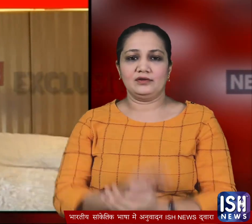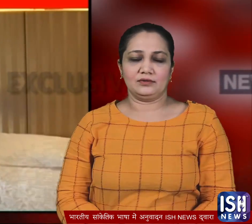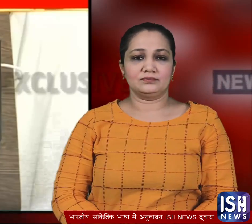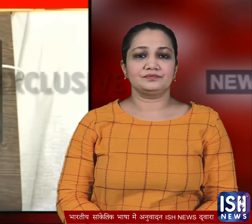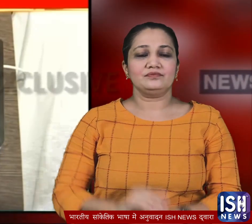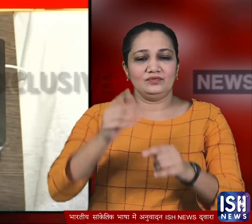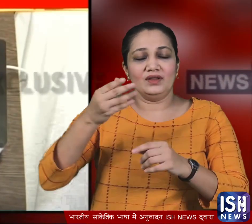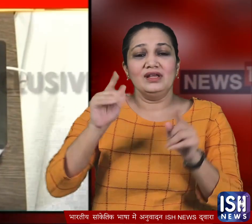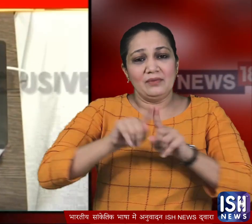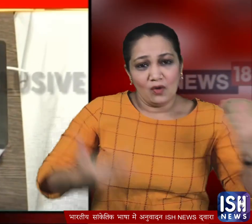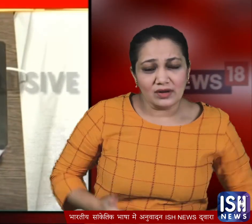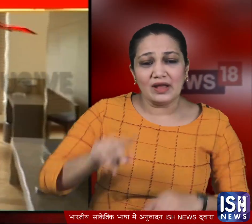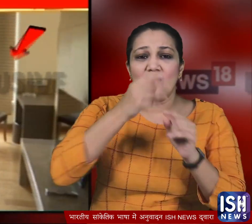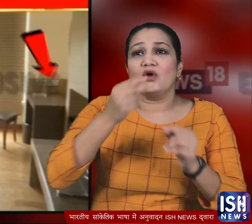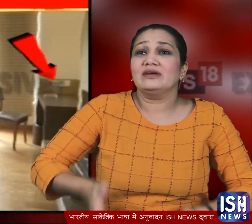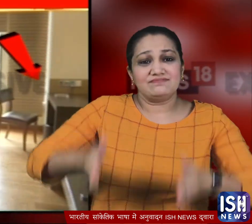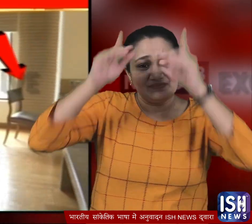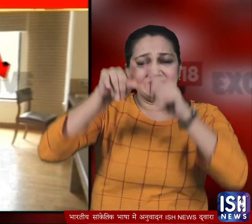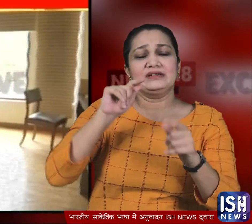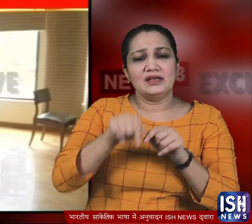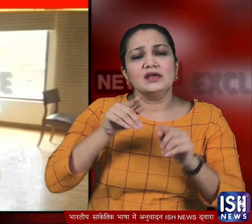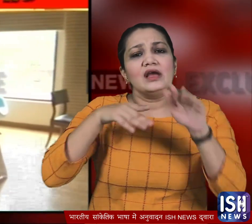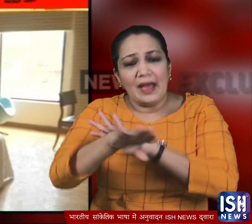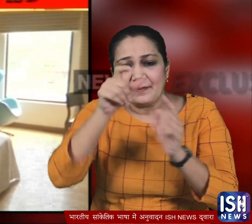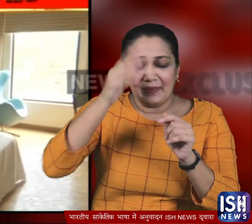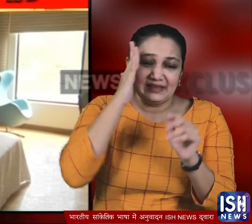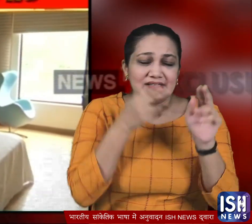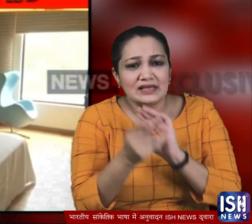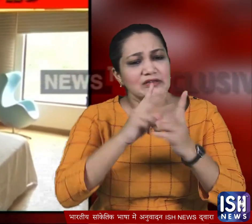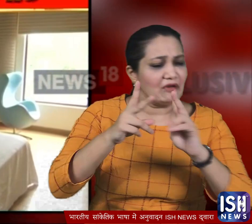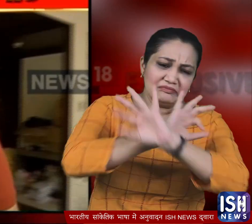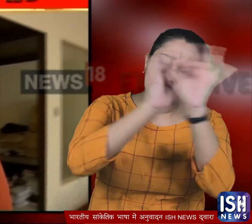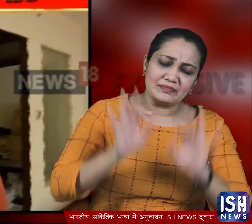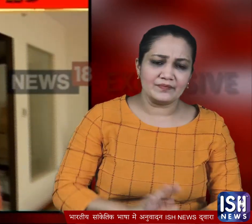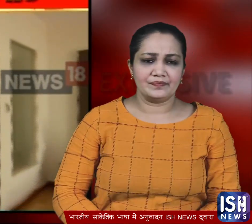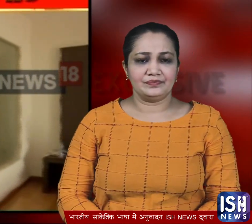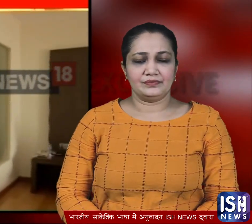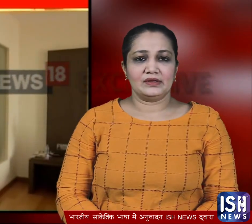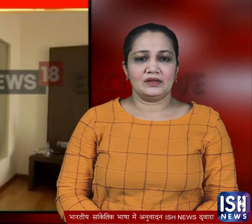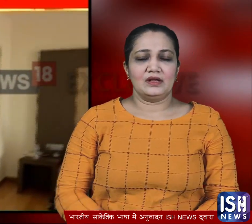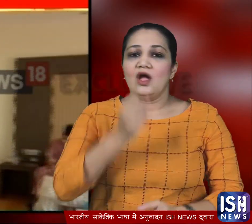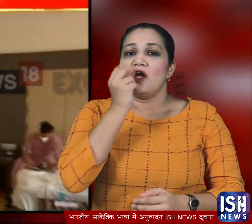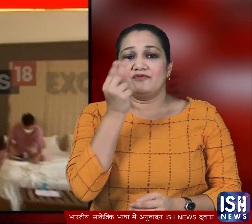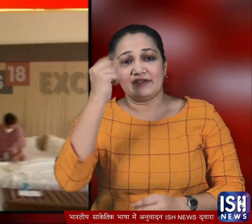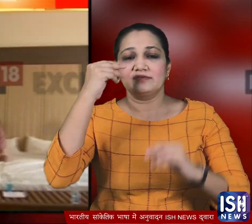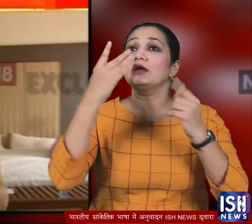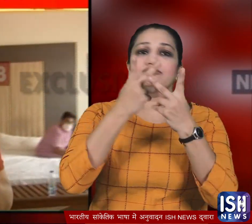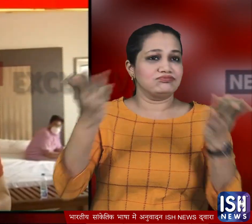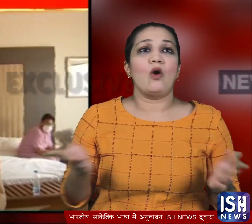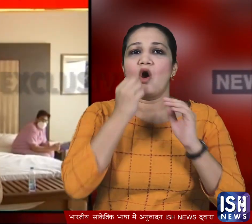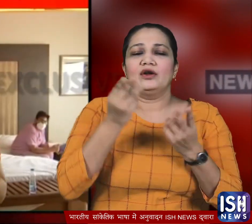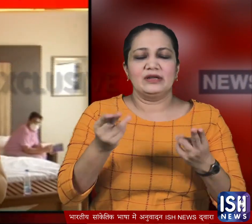रहे हैं। कोलकाता में इसी तरह के एक होटल में क्वारंटीन सेंटर के तहत मरीजों को सारी सुविधाएं दी गईं। यहाँ पर 5 स्टार की सुविधा